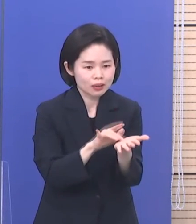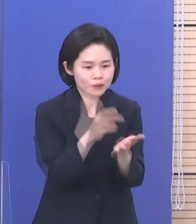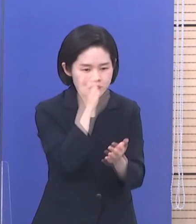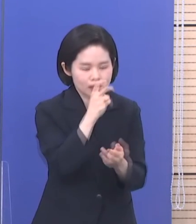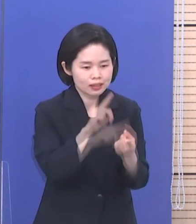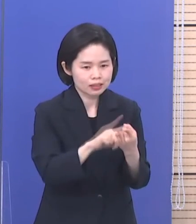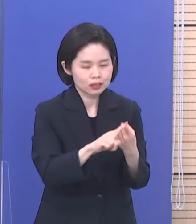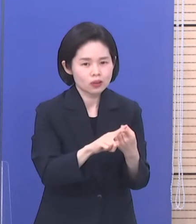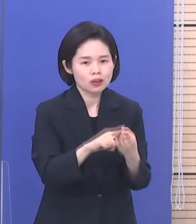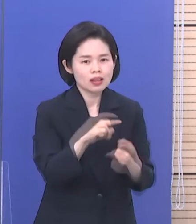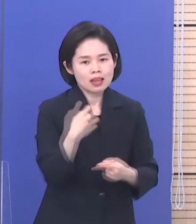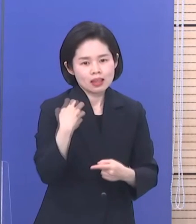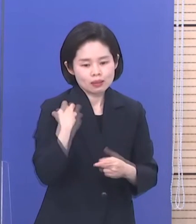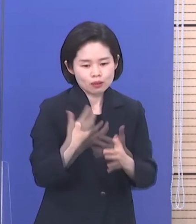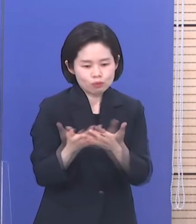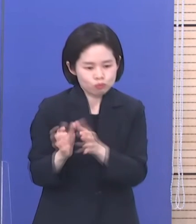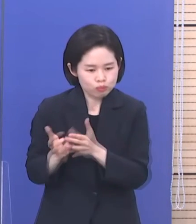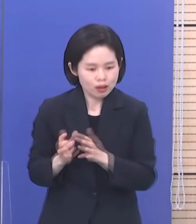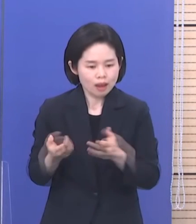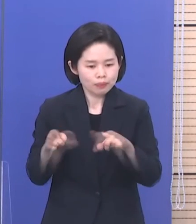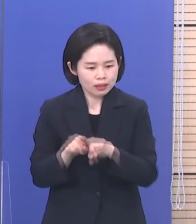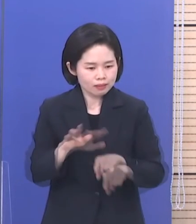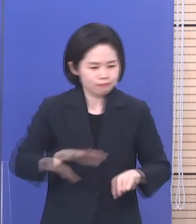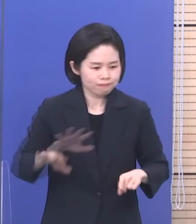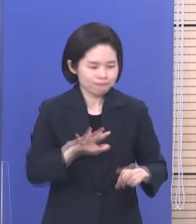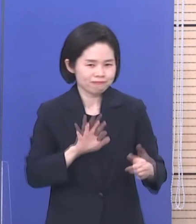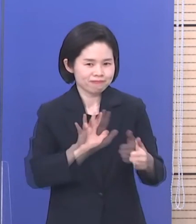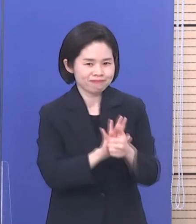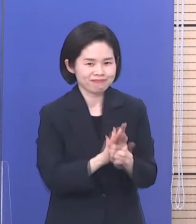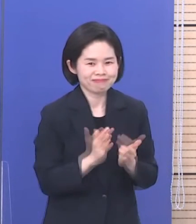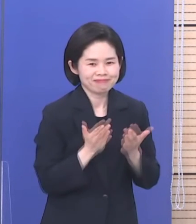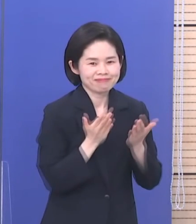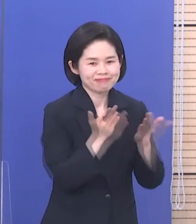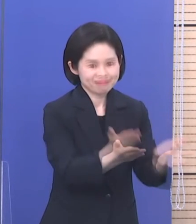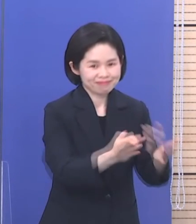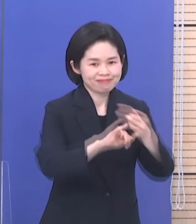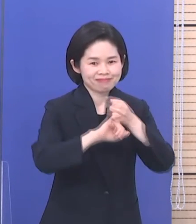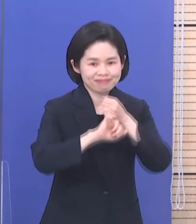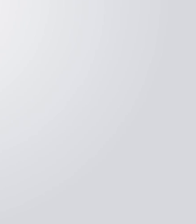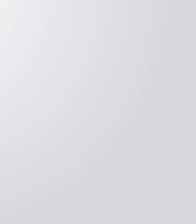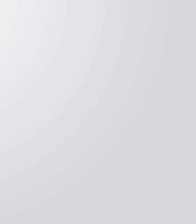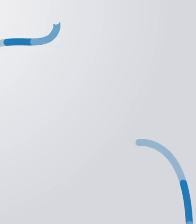등과 함께 총력을 기울여 지원해 나가겠습니다. 감사합니다.